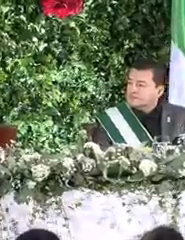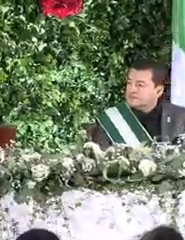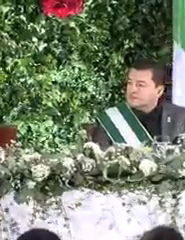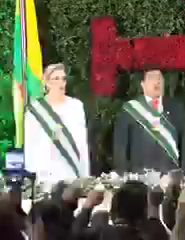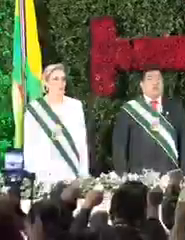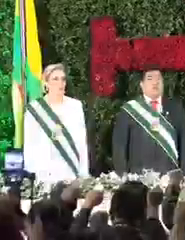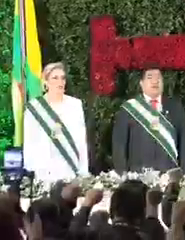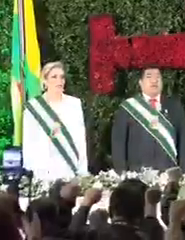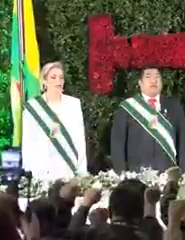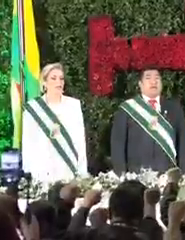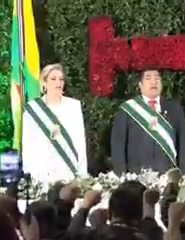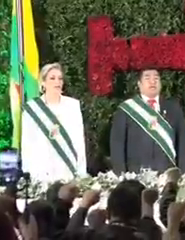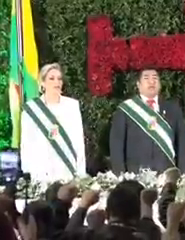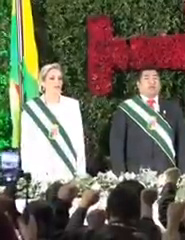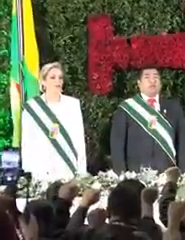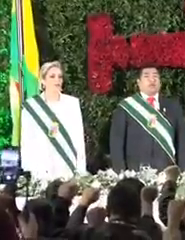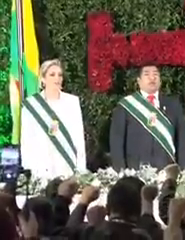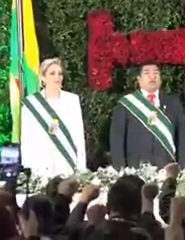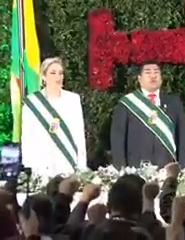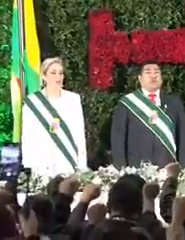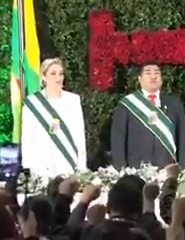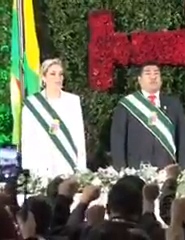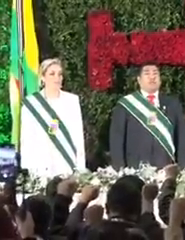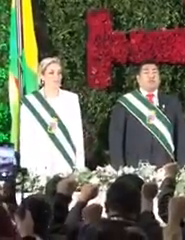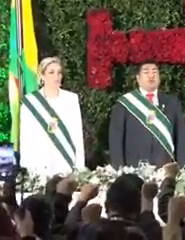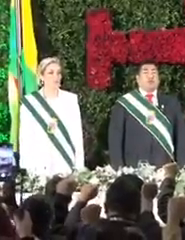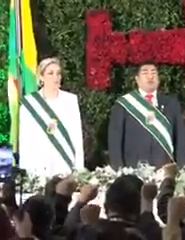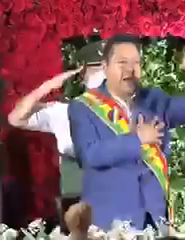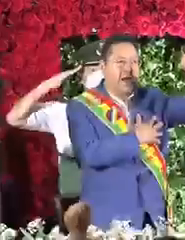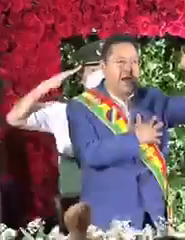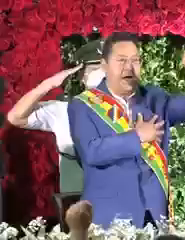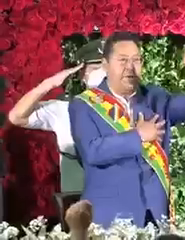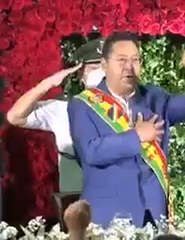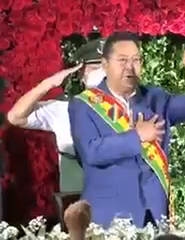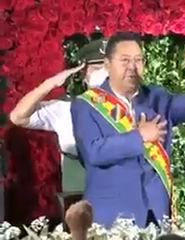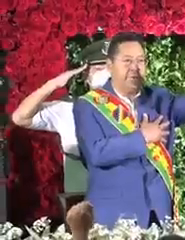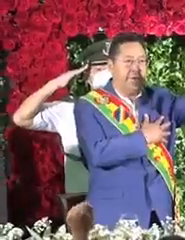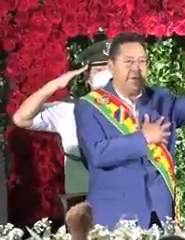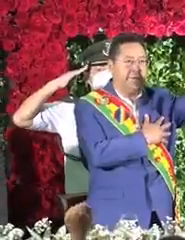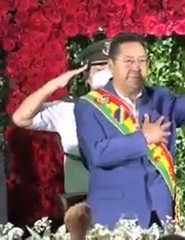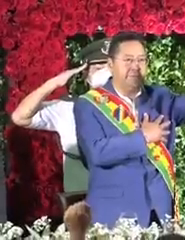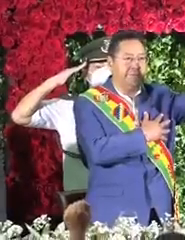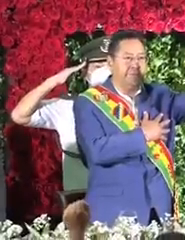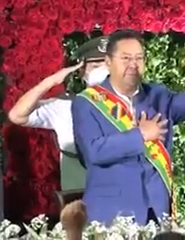la República del Estado Plurinacional, de sus ministros, hagamos algo